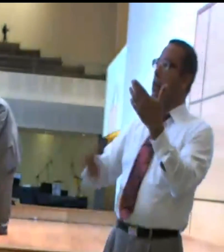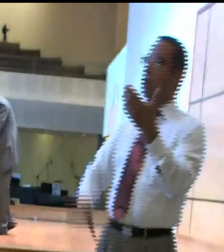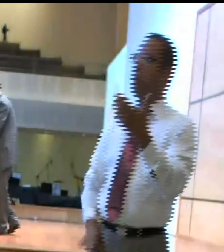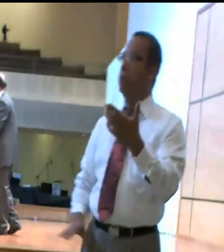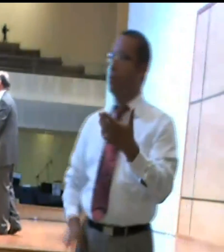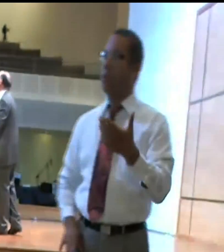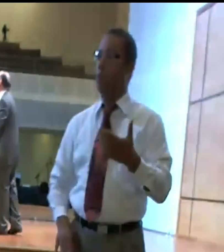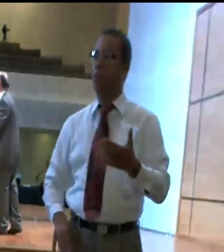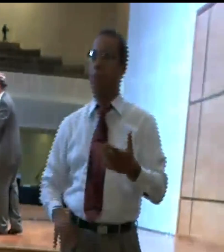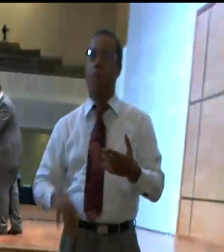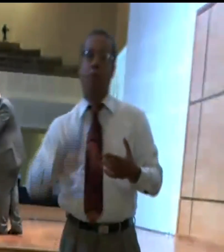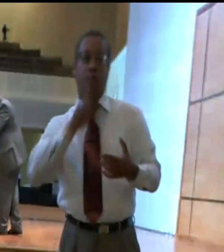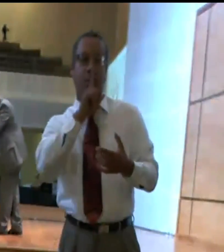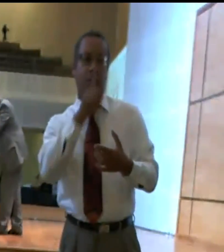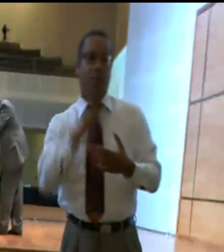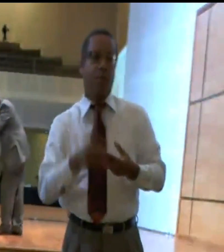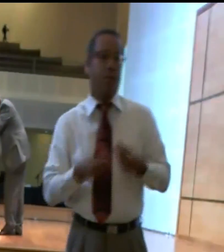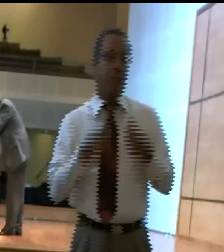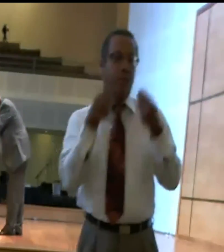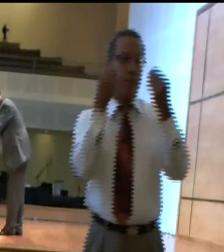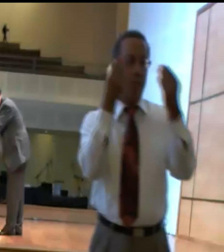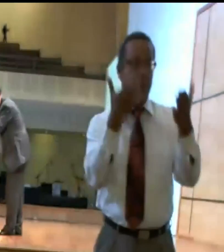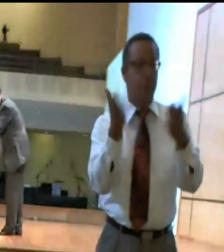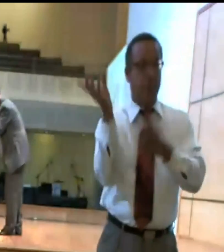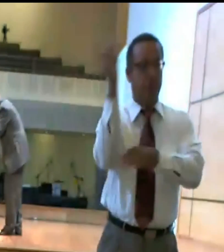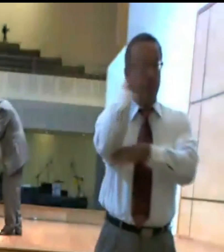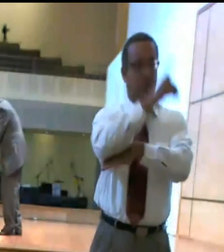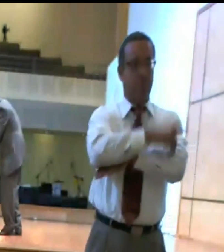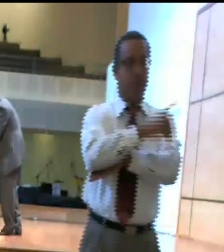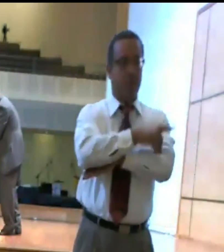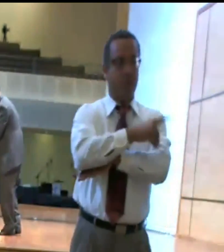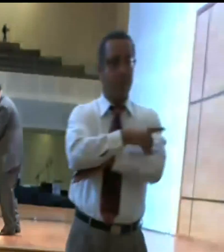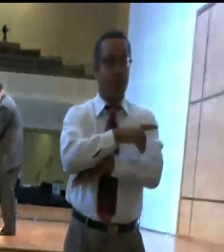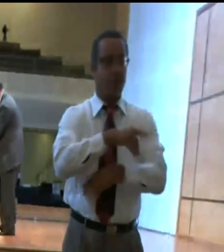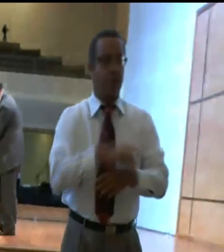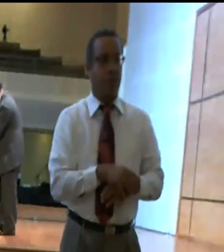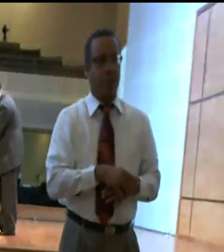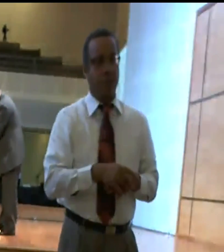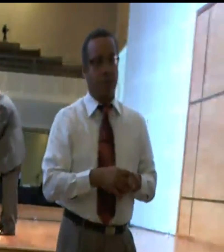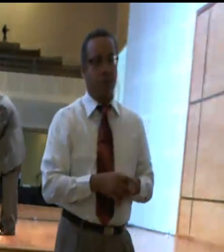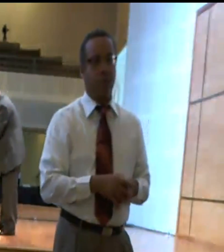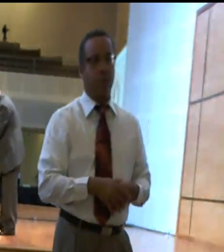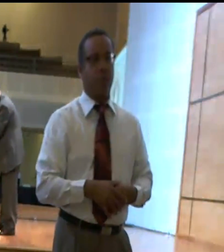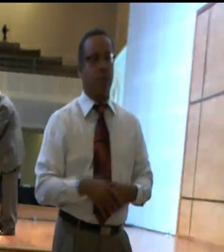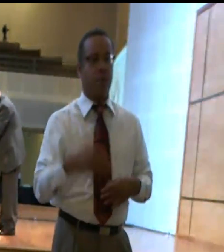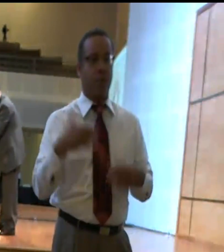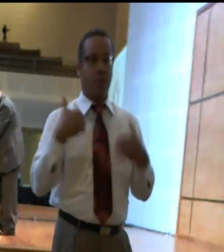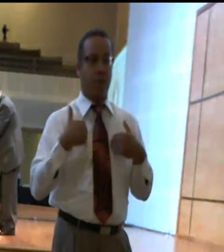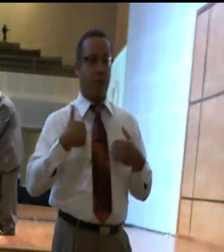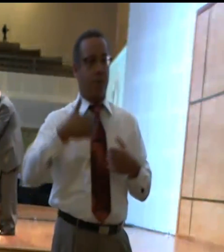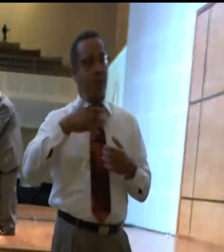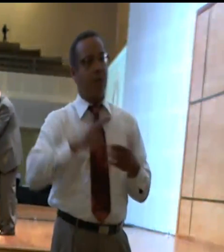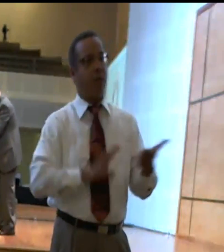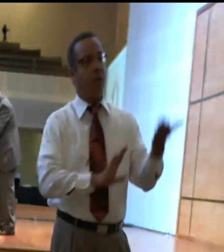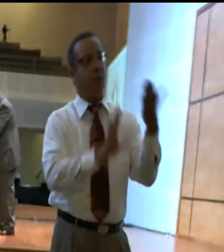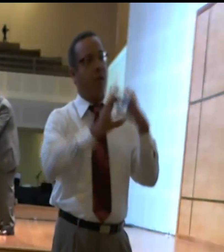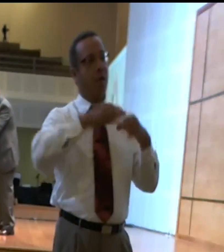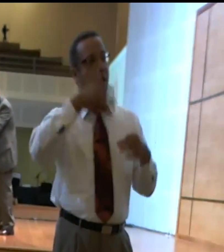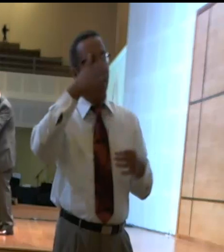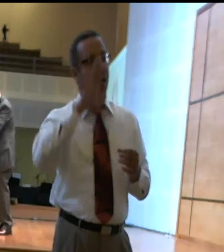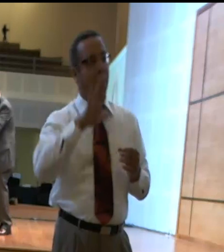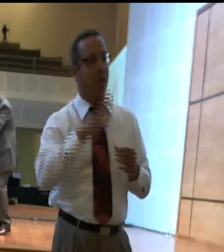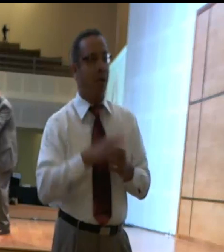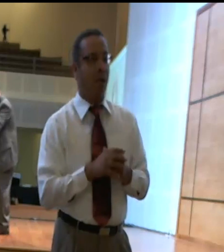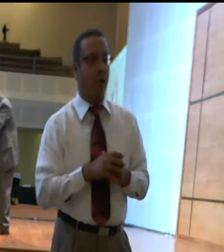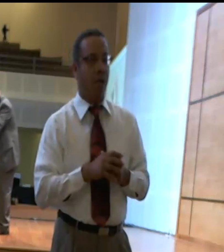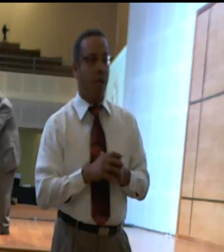al impío, ni le serán prolongados los días que son como sombra, por cuanto no teme delante de la presencia de